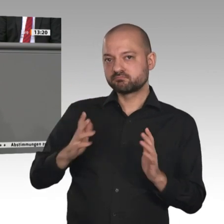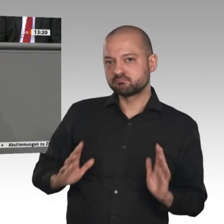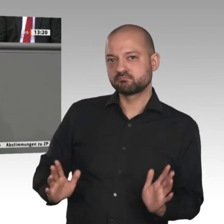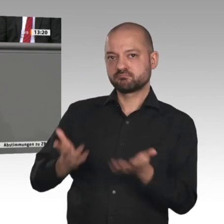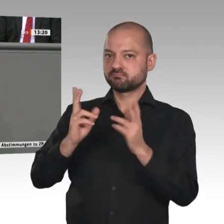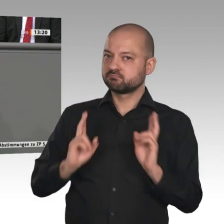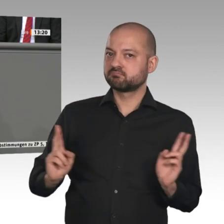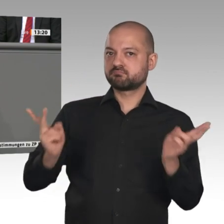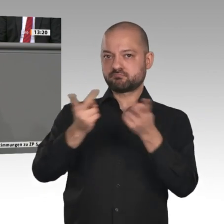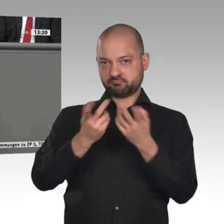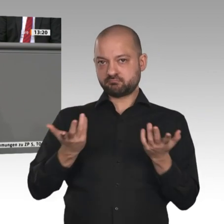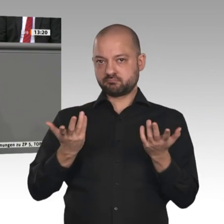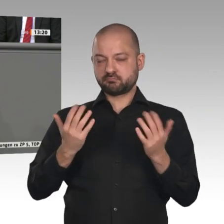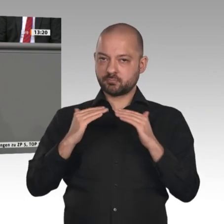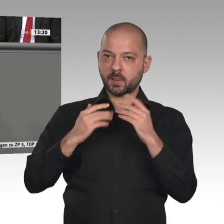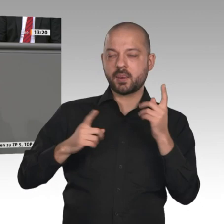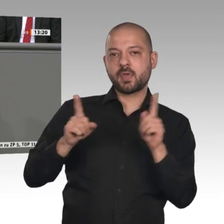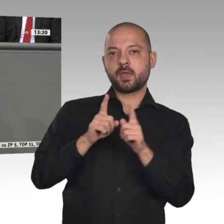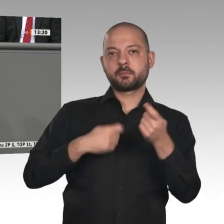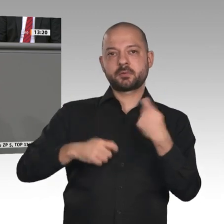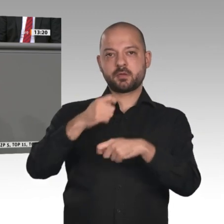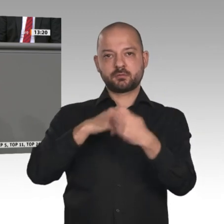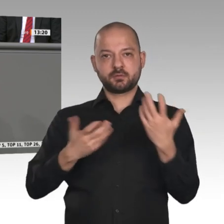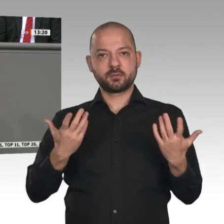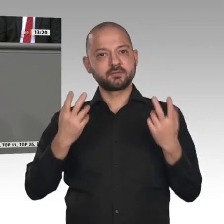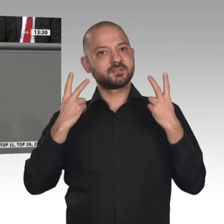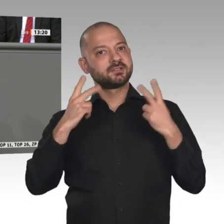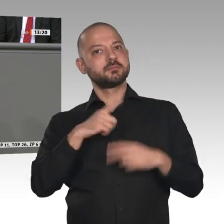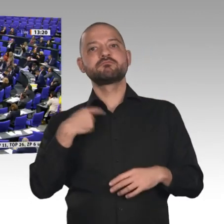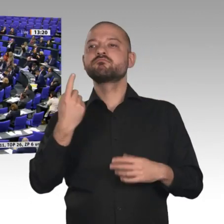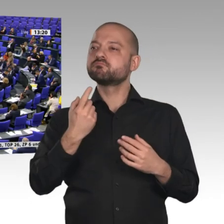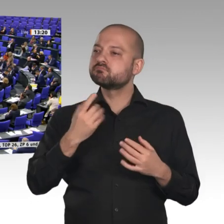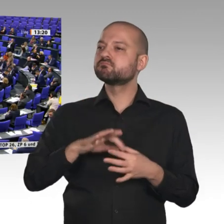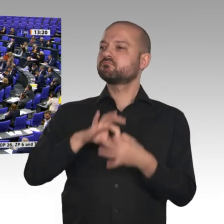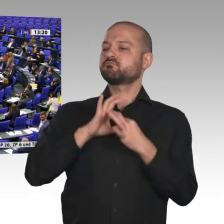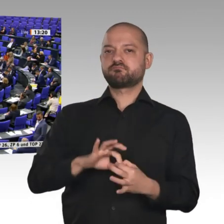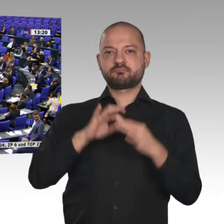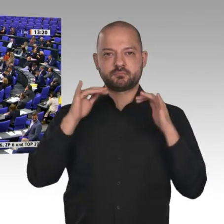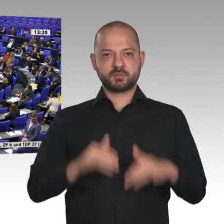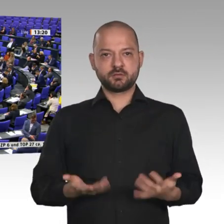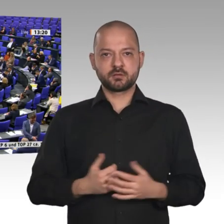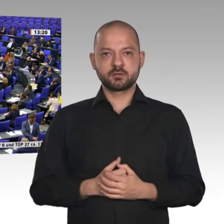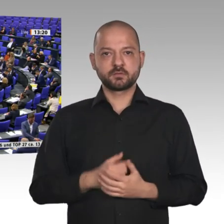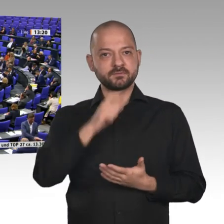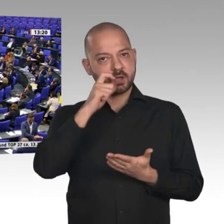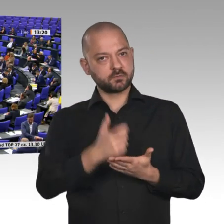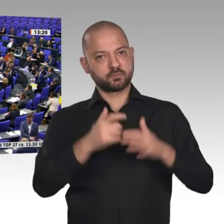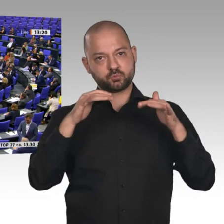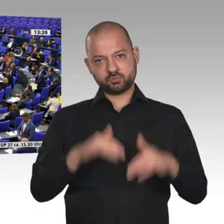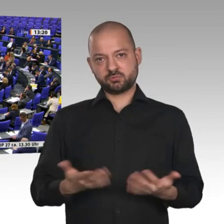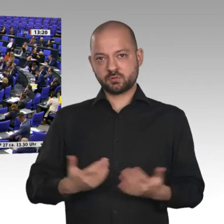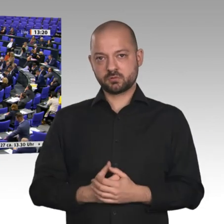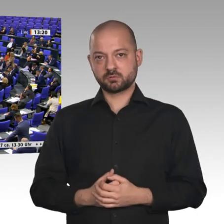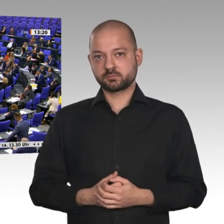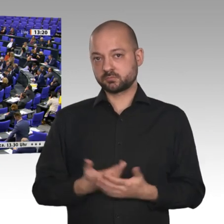ist gestern sehr gut zum Ausdruck gekommen. Und ich denke, darin kommt auch der hohe Anspruch zum Ausdruck, den wir mit